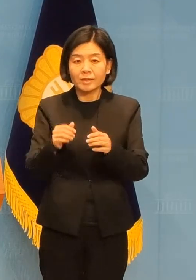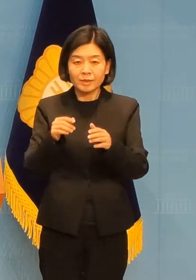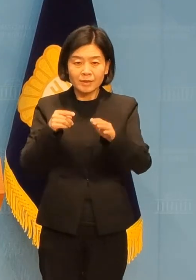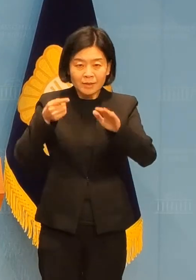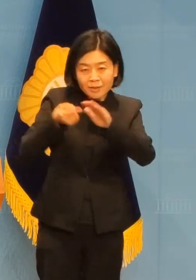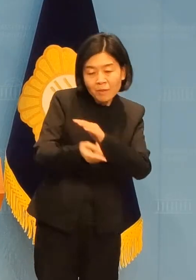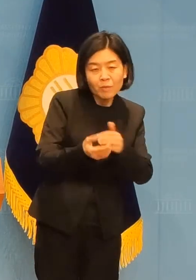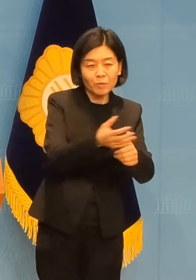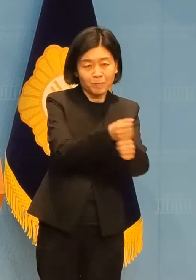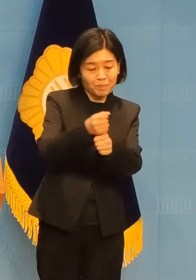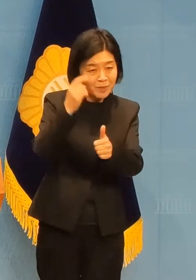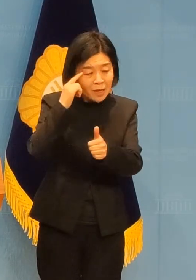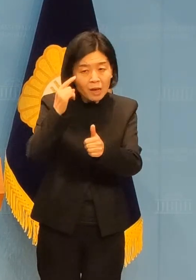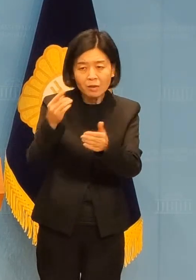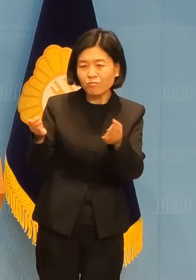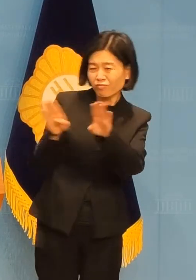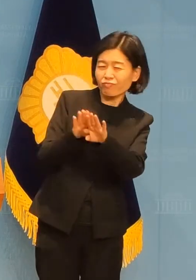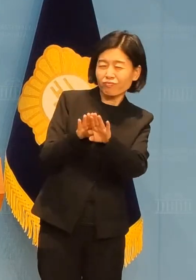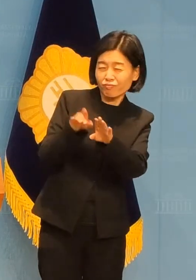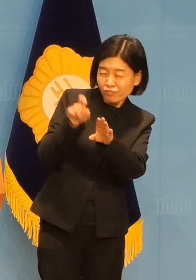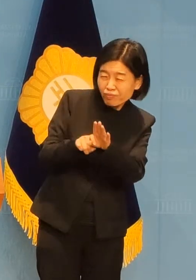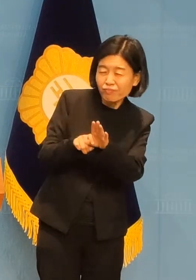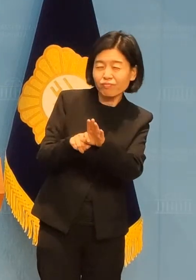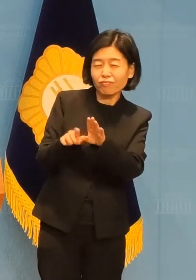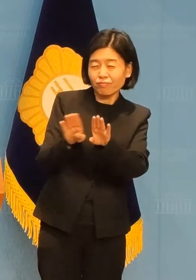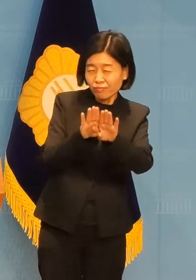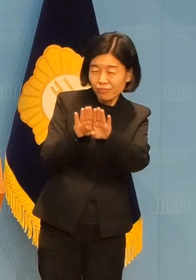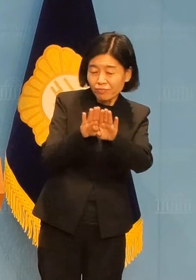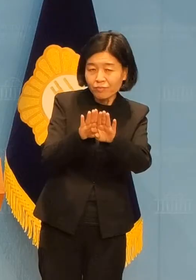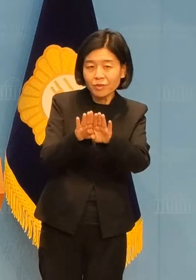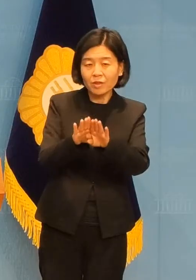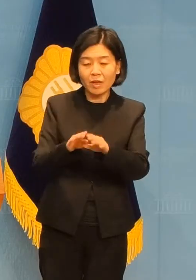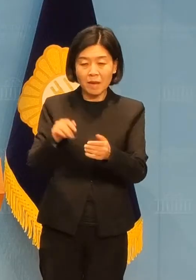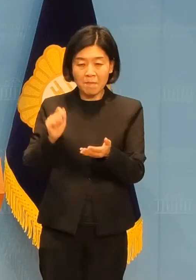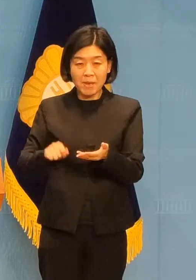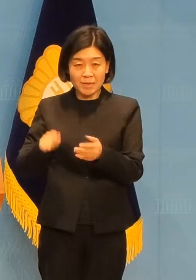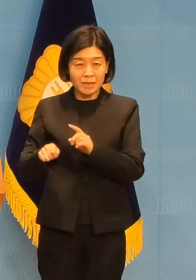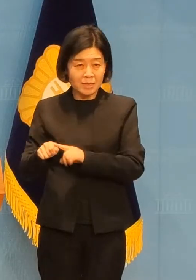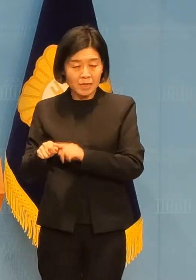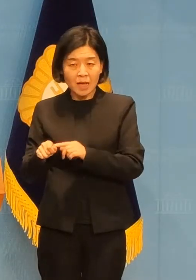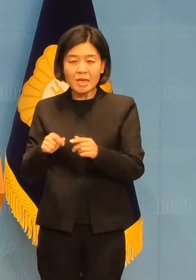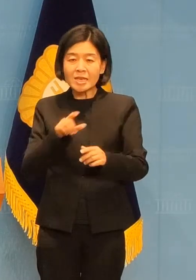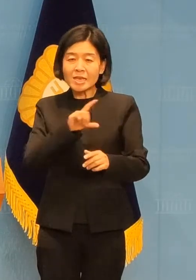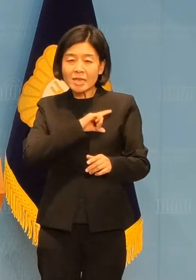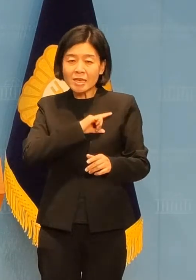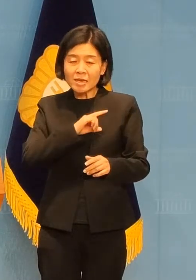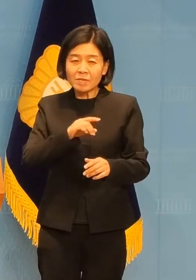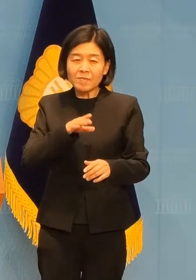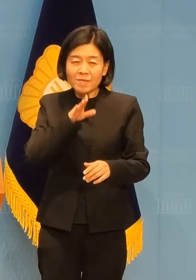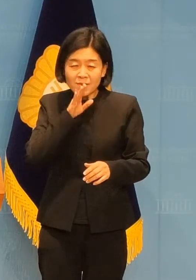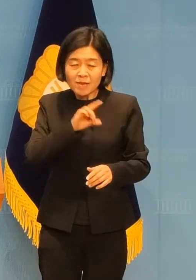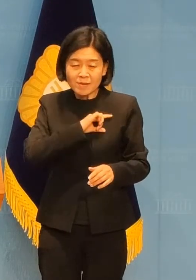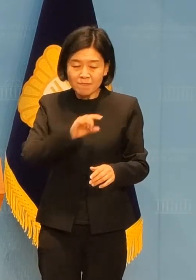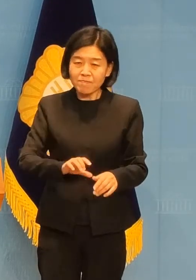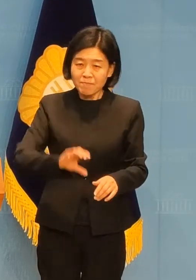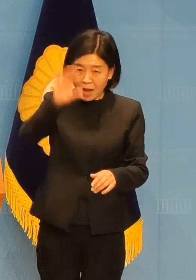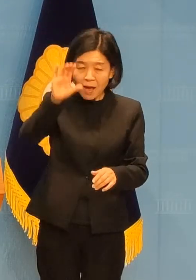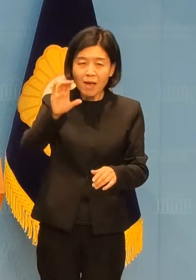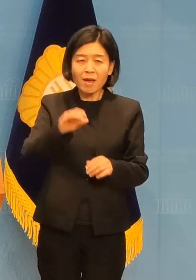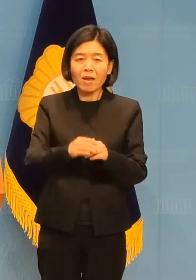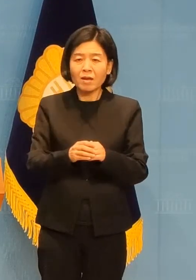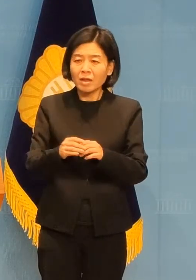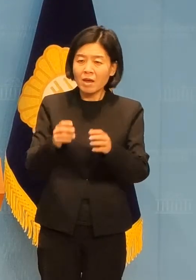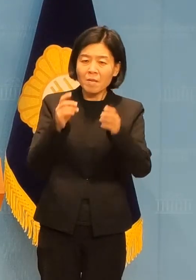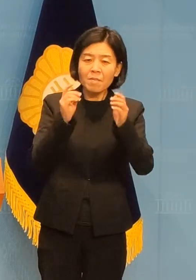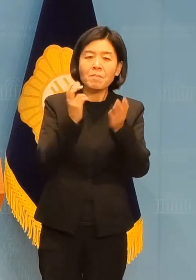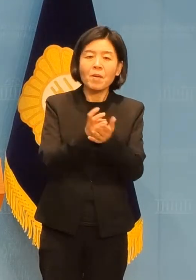발부한 판사의 실명을 SNS에 게시하는 등 법을 조롱하고 법치주의를 심각하게 훼손하는